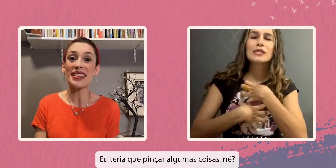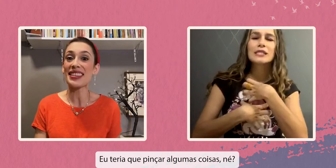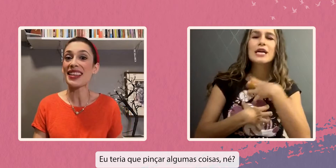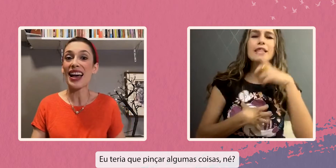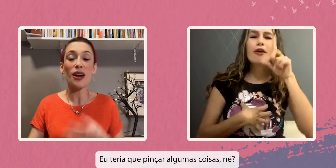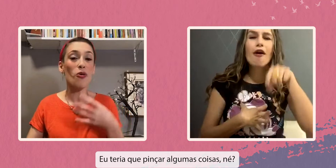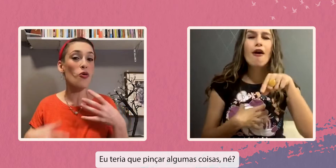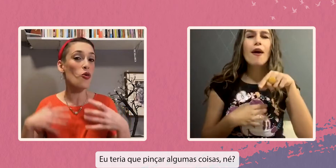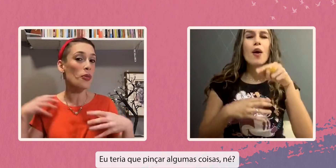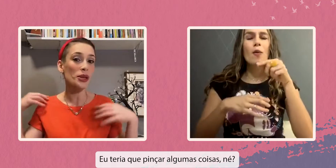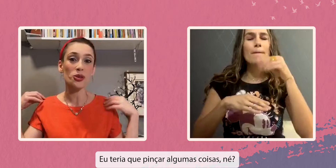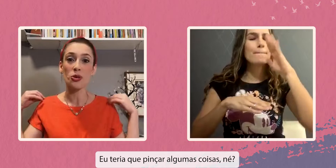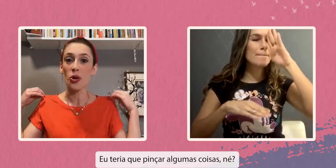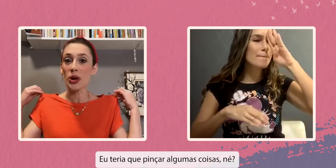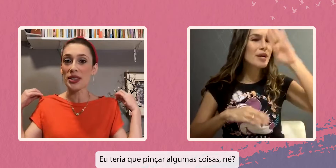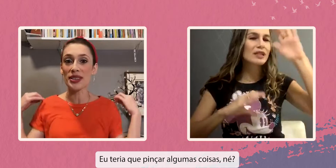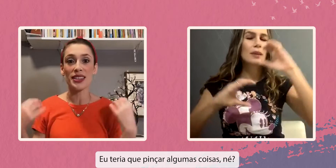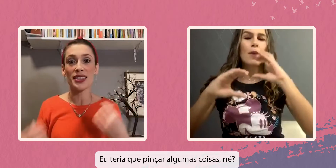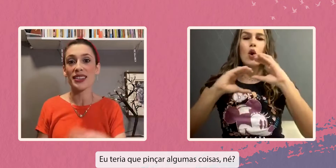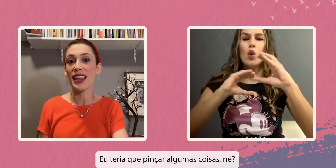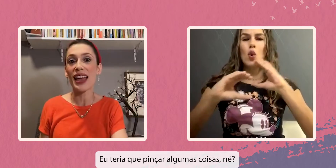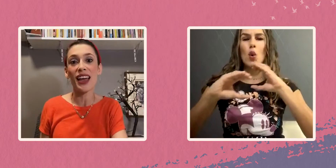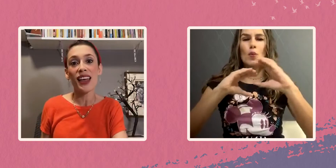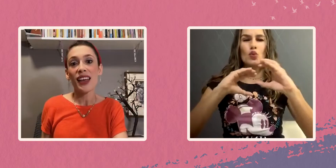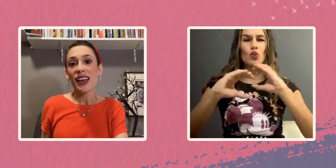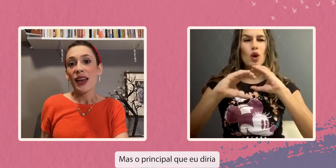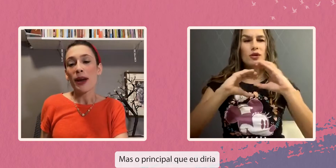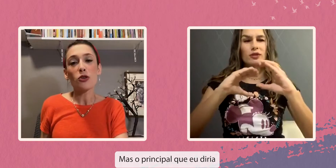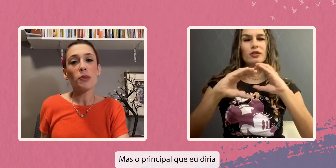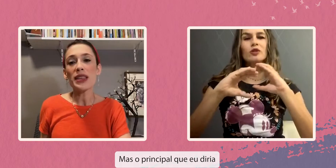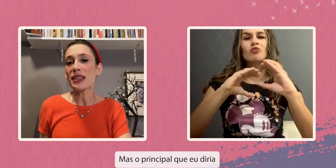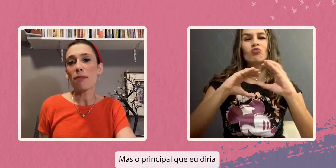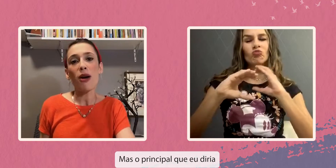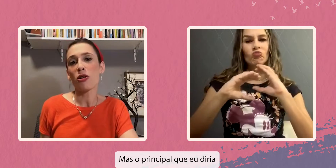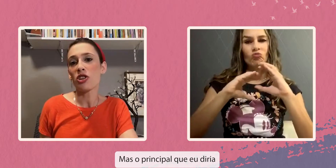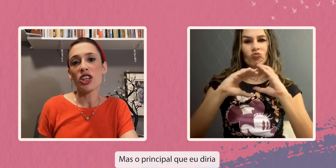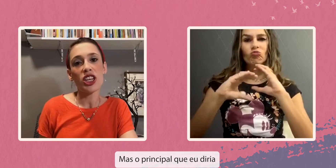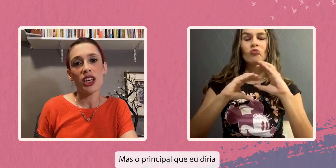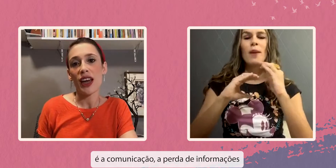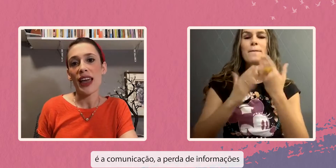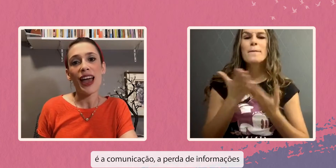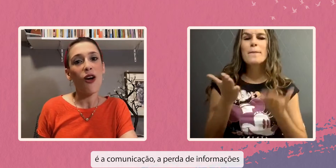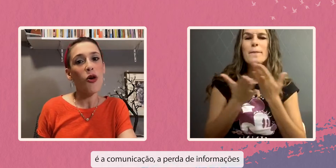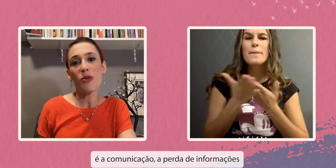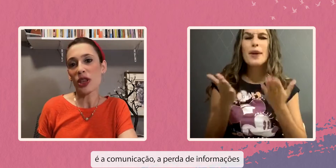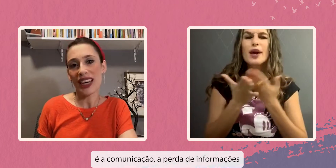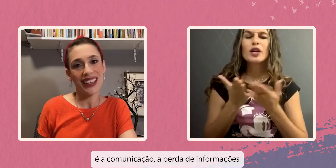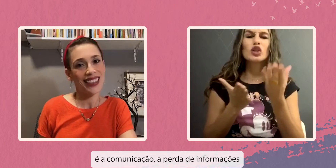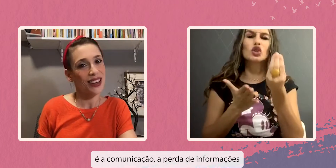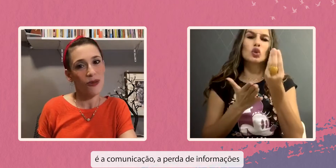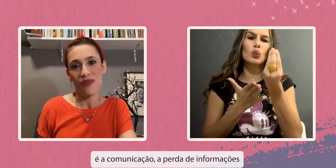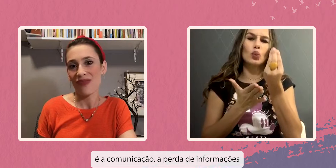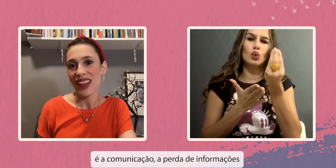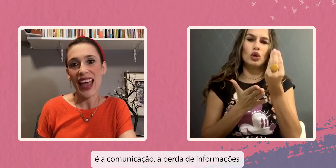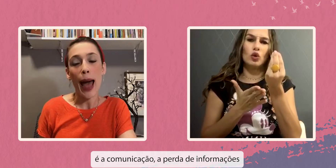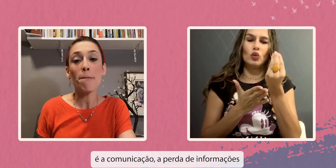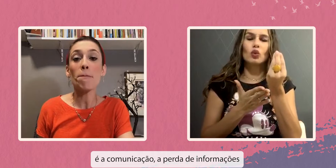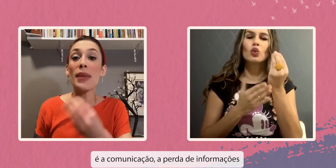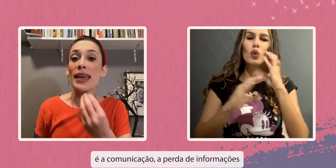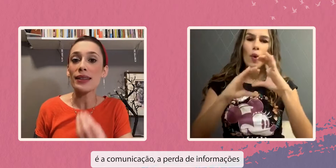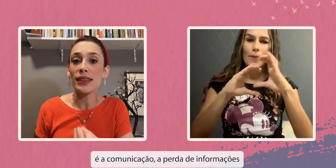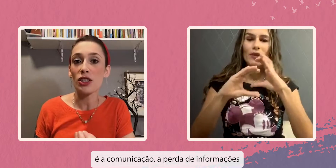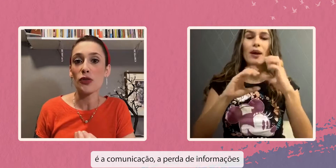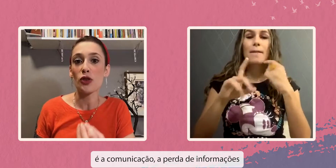que pensar algumas coisas, né? Mas o principal que eu diria é a comunicação, né?